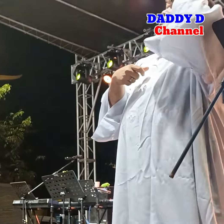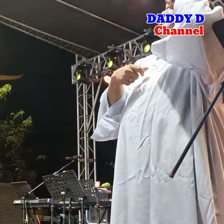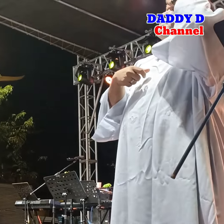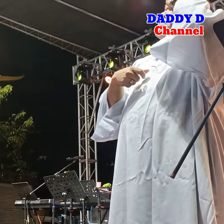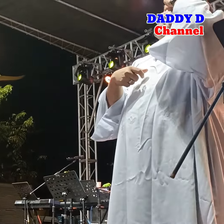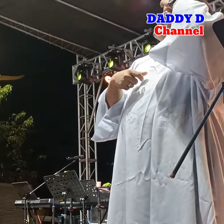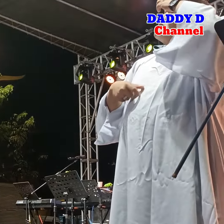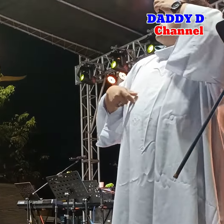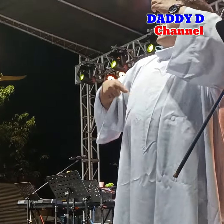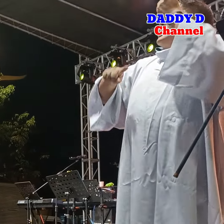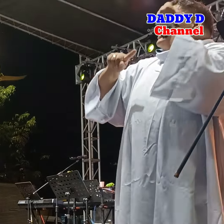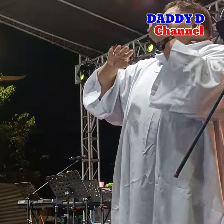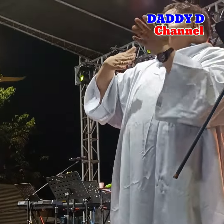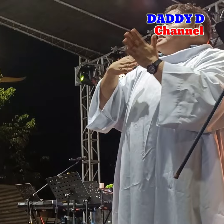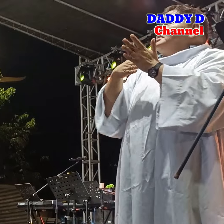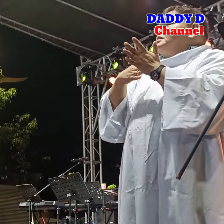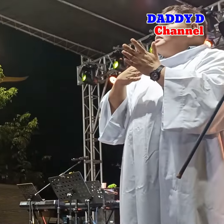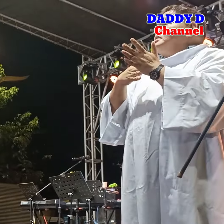So muli,